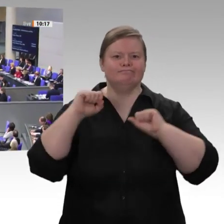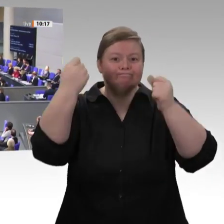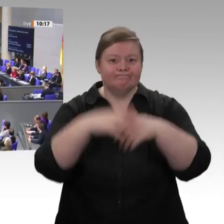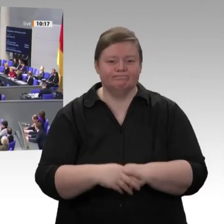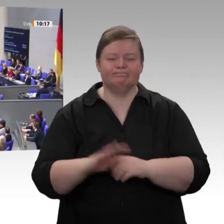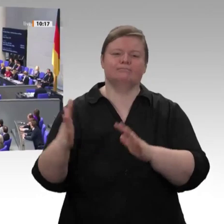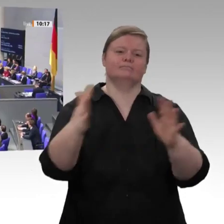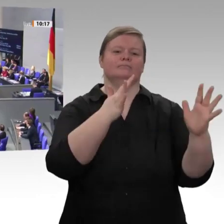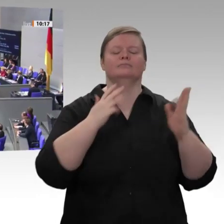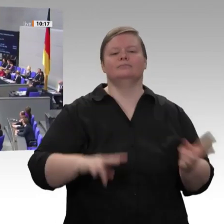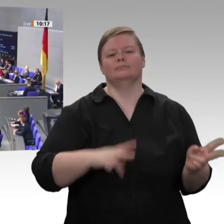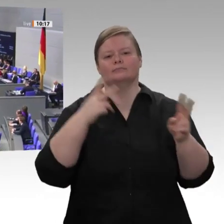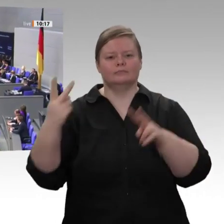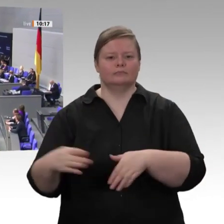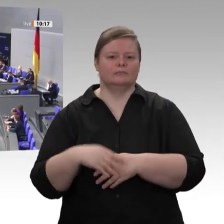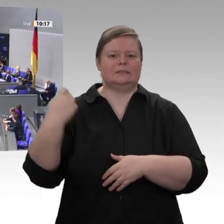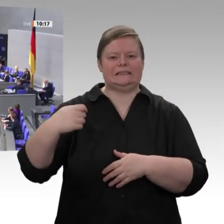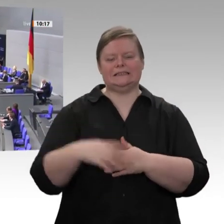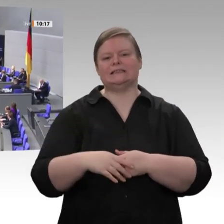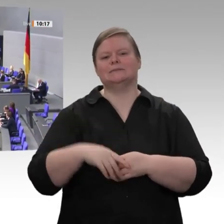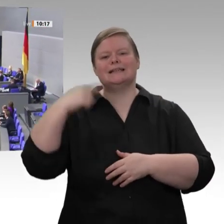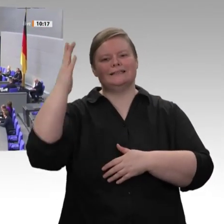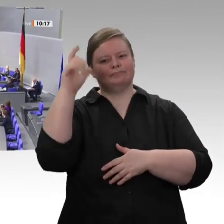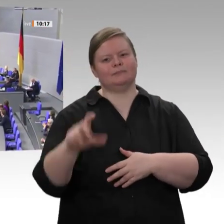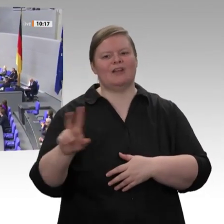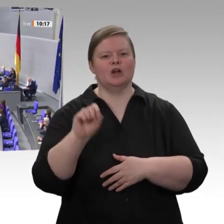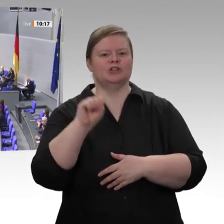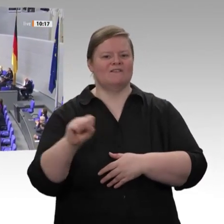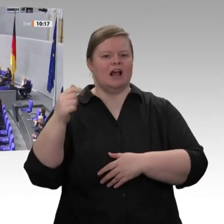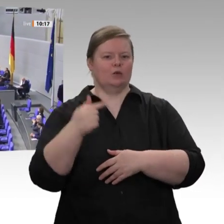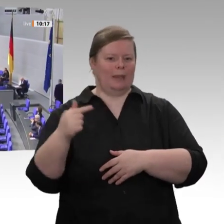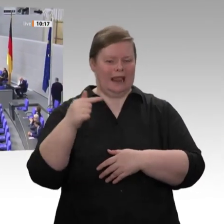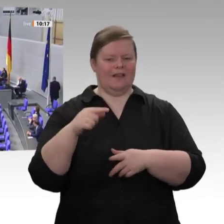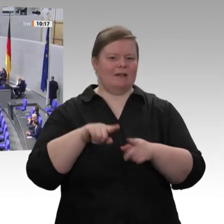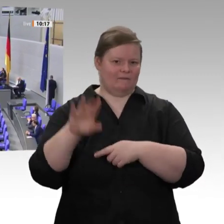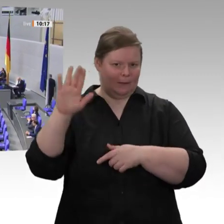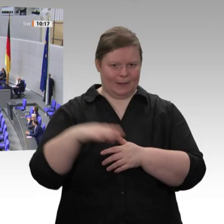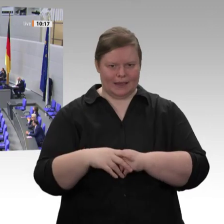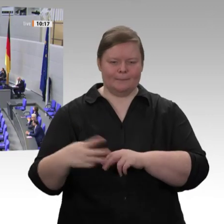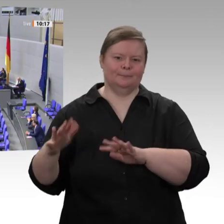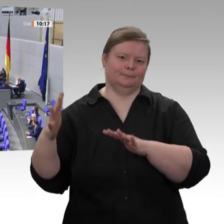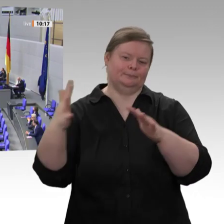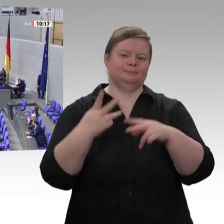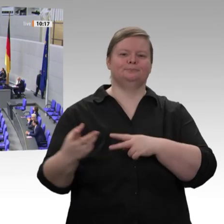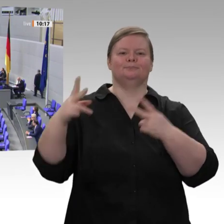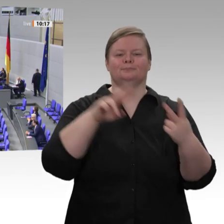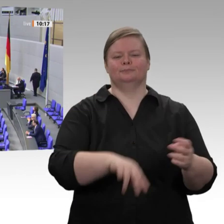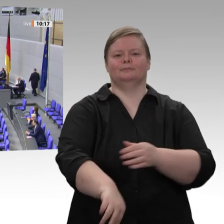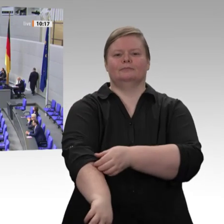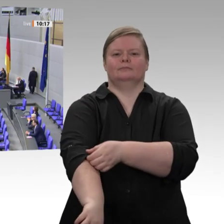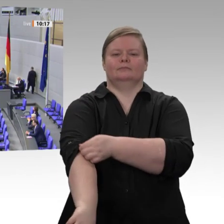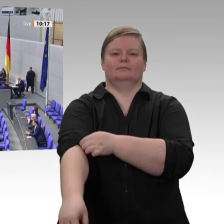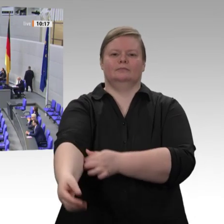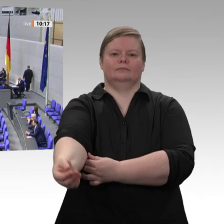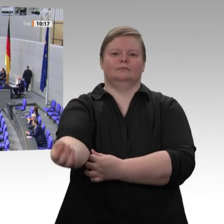Sehr geehrter Herr Bundespräsident, sehr geehrter Herr Bundestagspräsident, verehrte Kolleginnen und Kollegen, meine Damen und Herren. Erneut